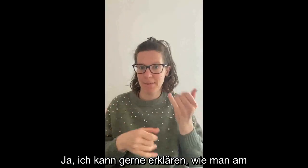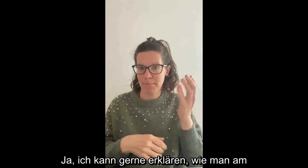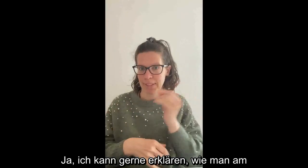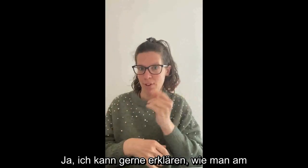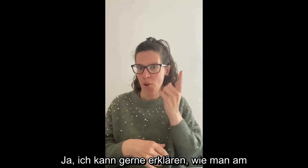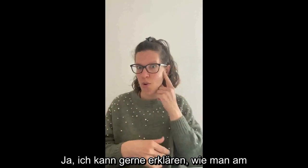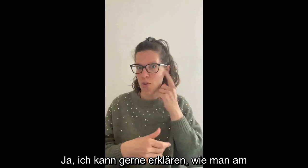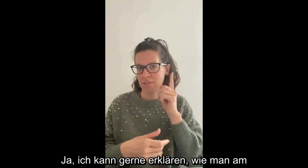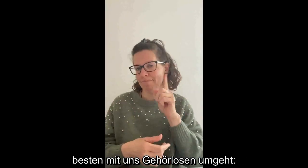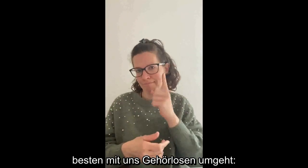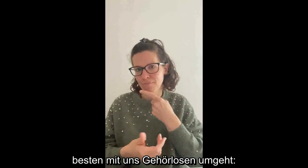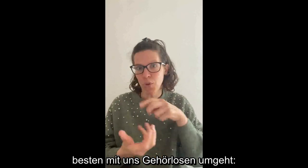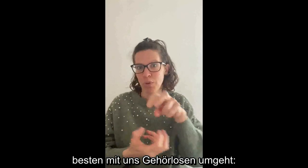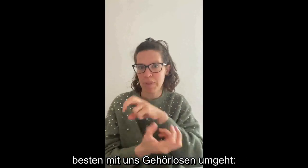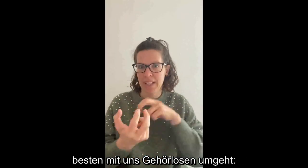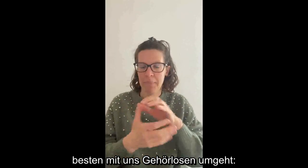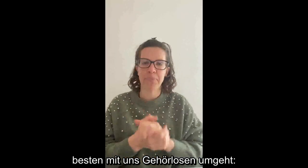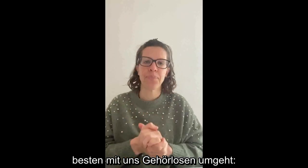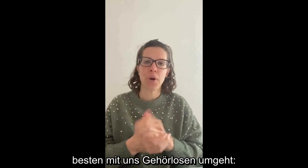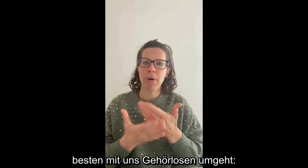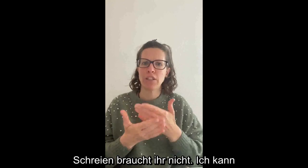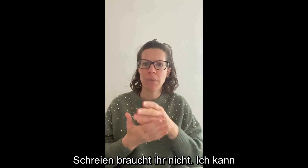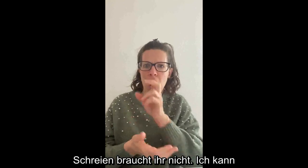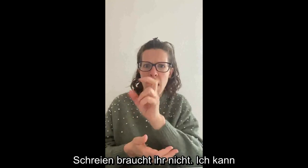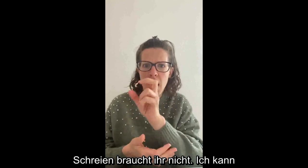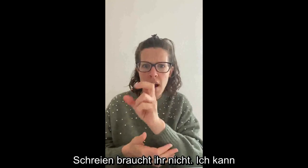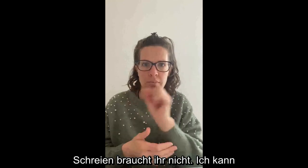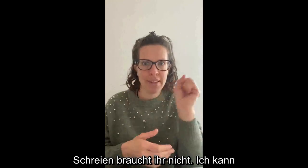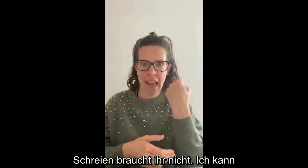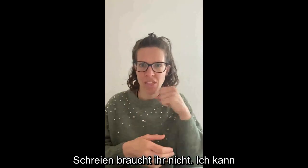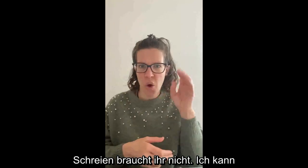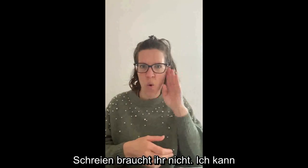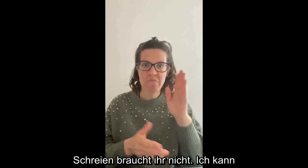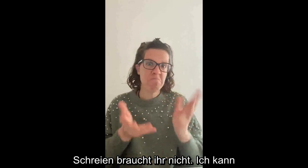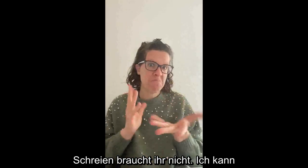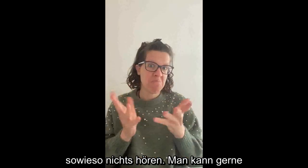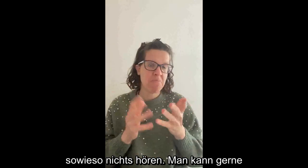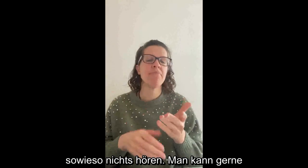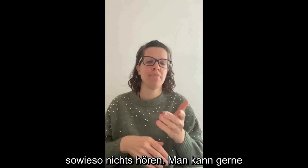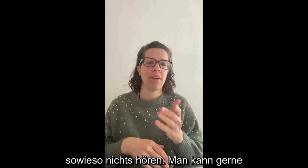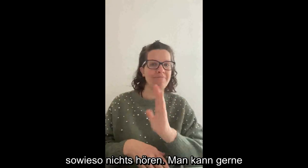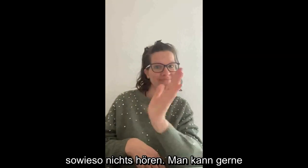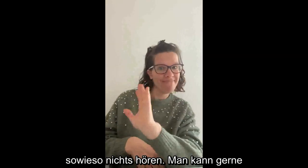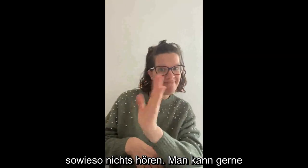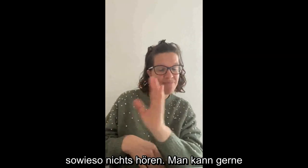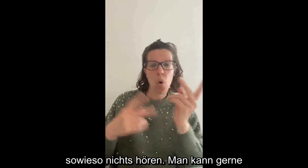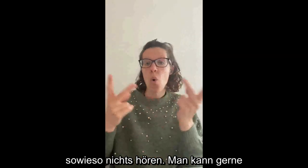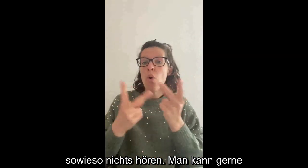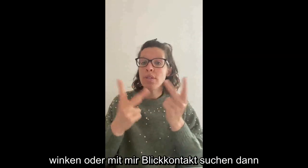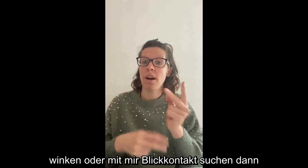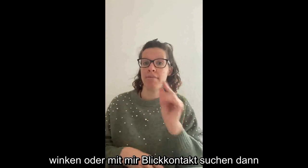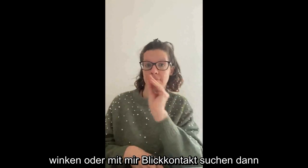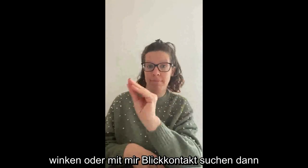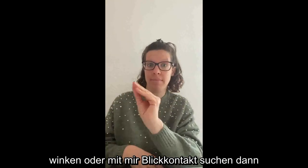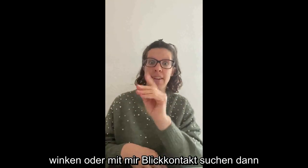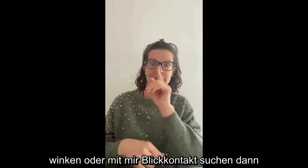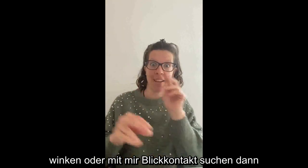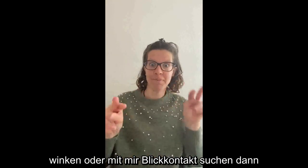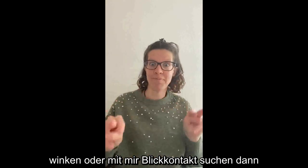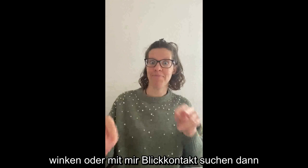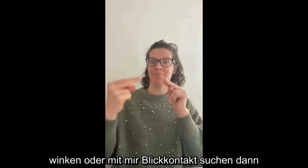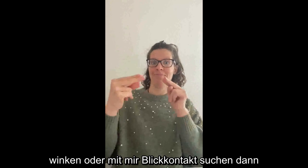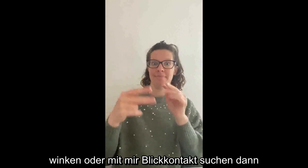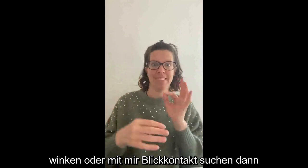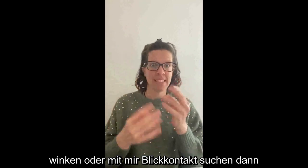ja ich kann gerne erklären wie man am besten mit uns Gehörlosen umgeht Schreien braucht mir nichts ich kann sowieso nichts hören man kann gerne winken oder